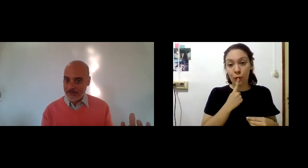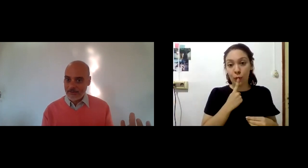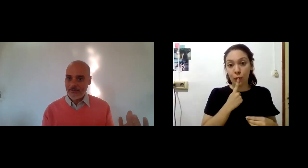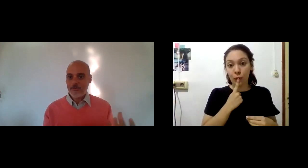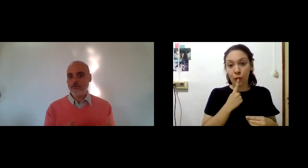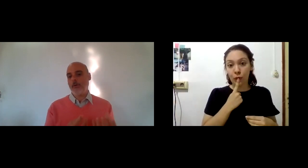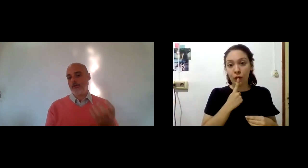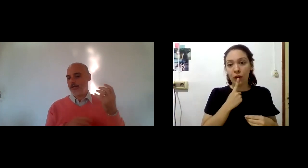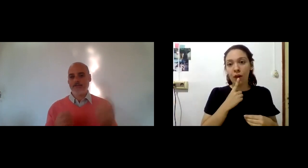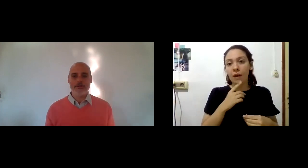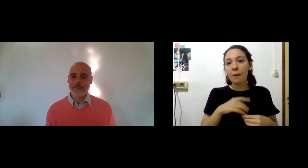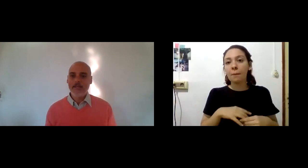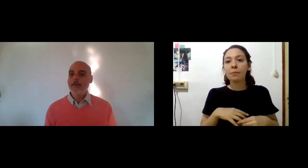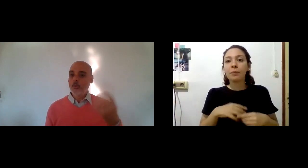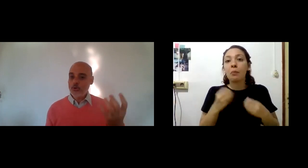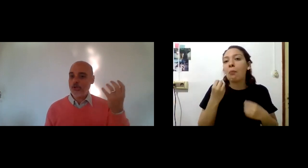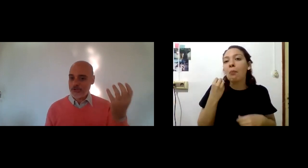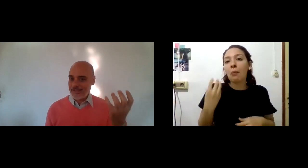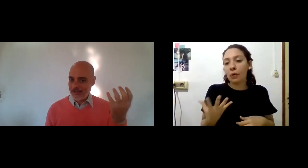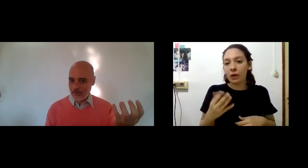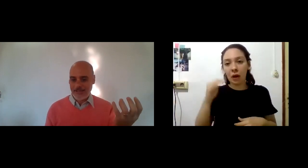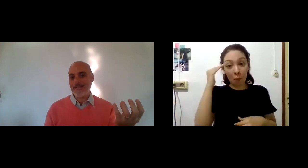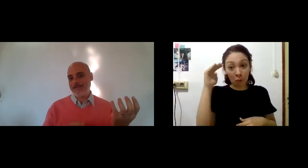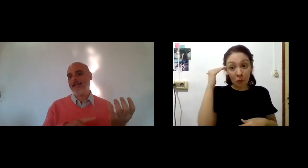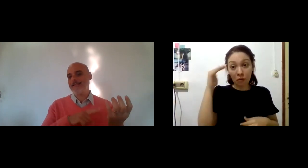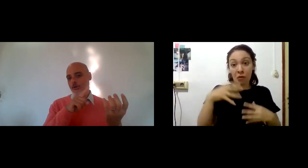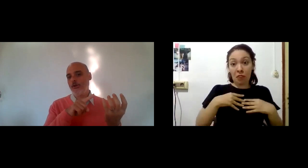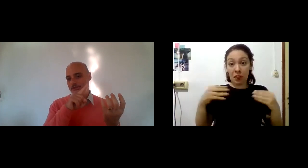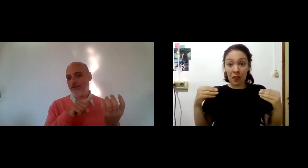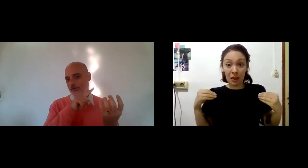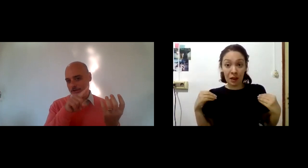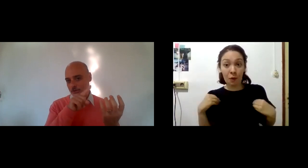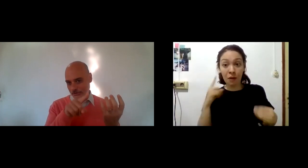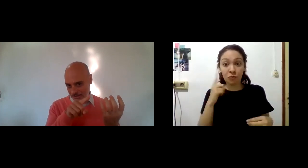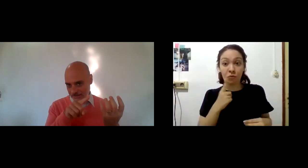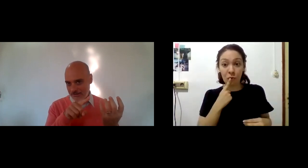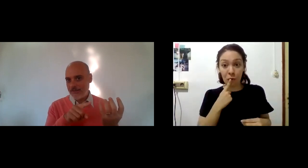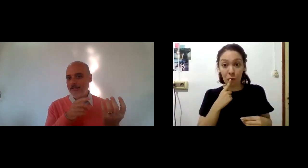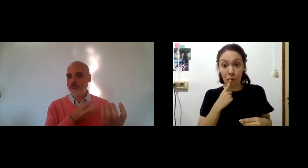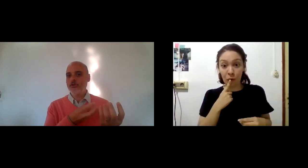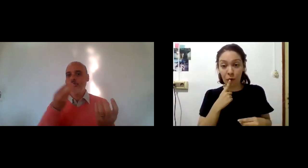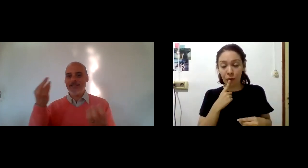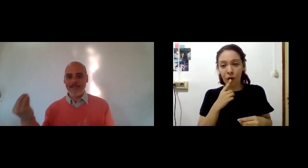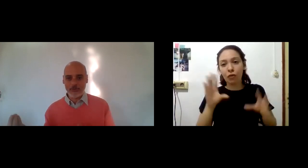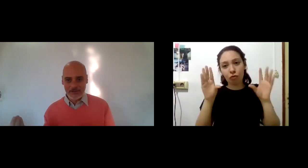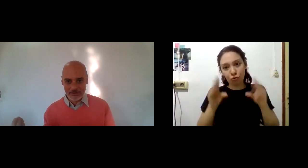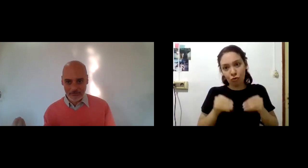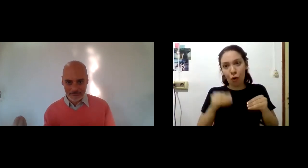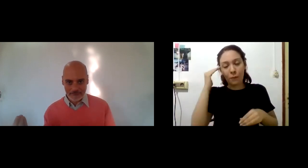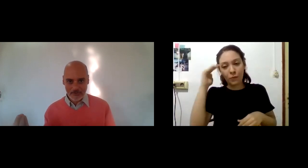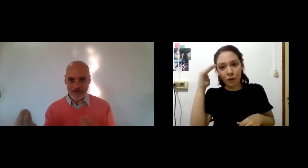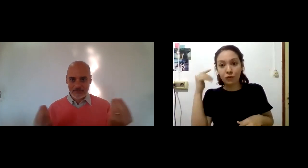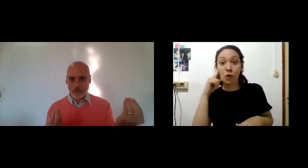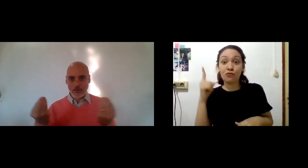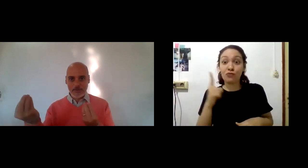escuela, bueno, no, casi todos no, muchos docentes de la escuela, y casi todos los docentes sordos sí, son docentes de la TWILSU